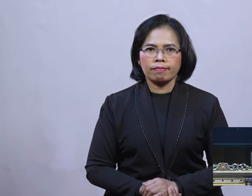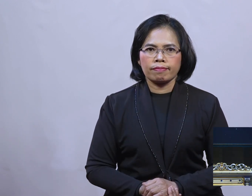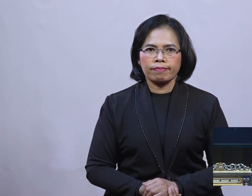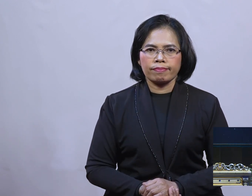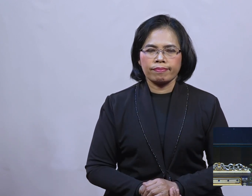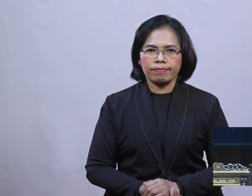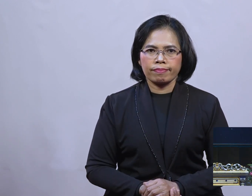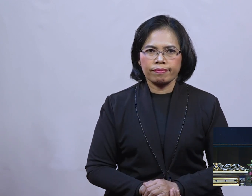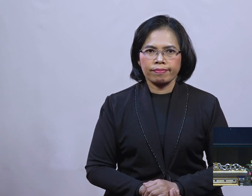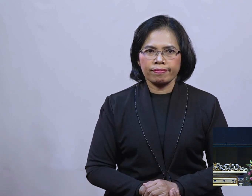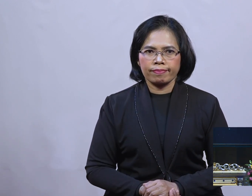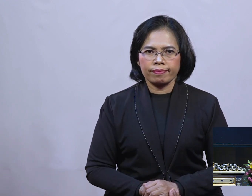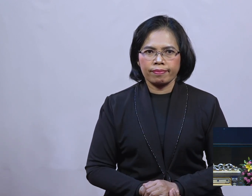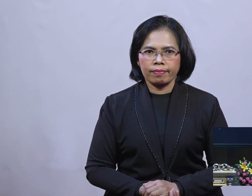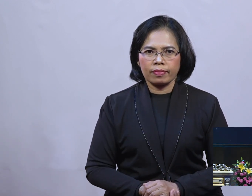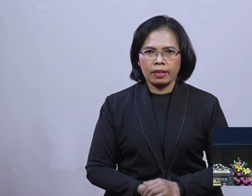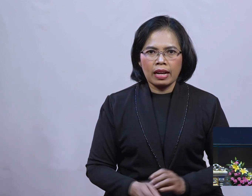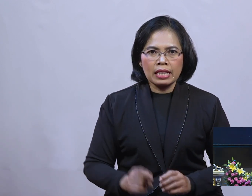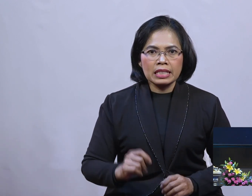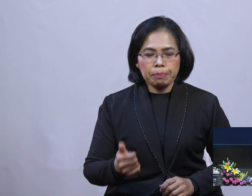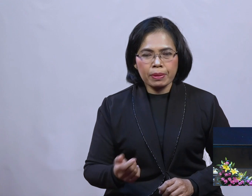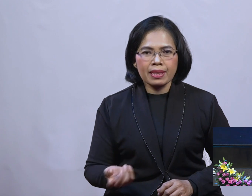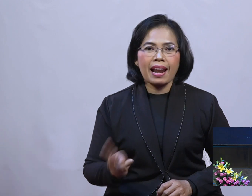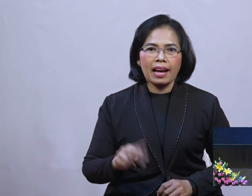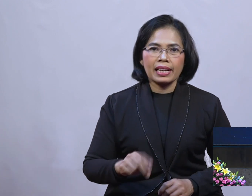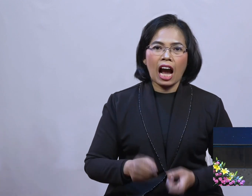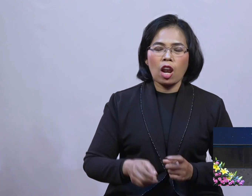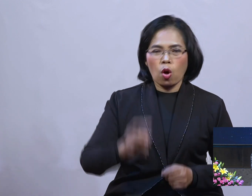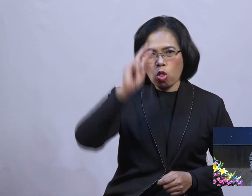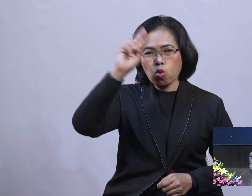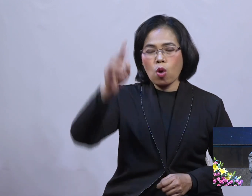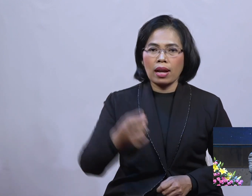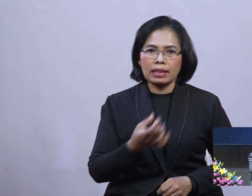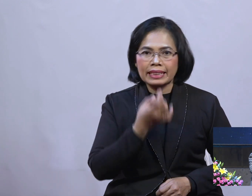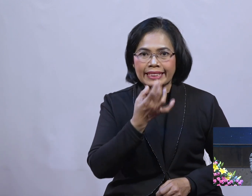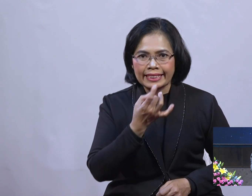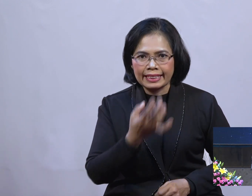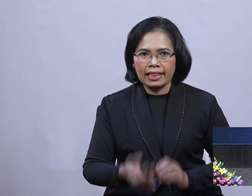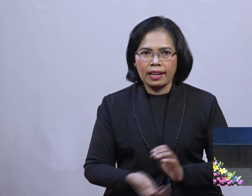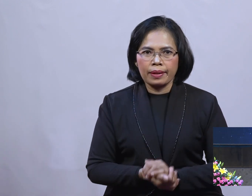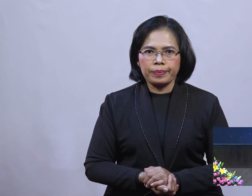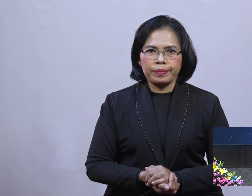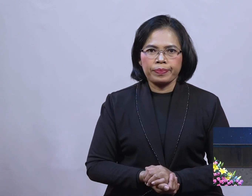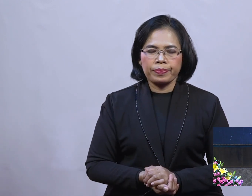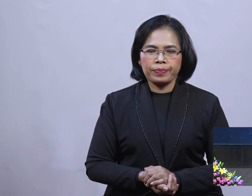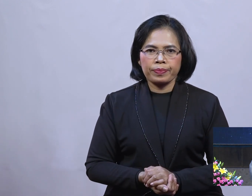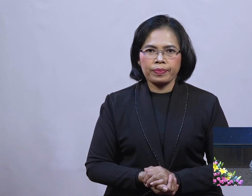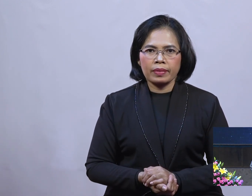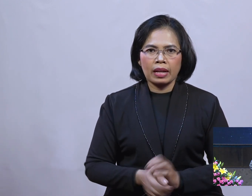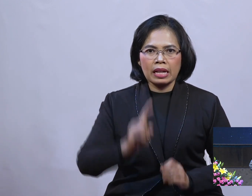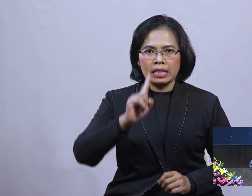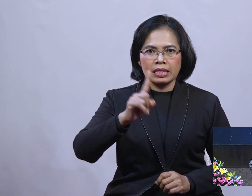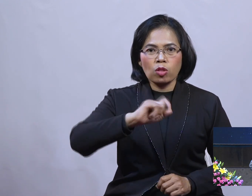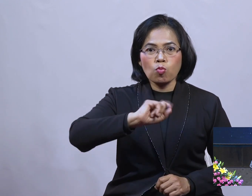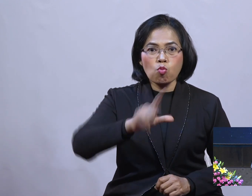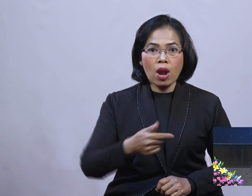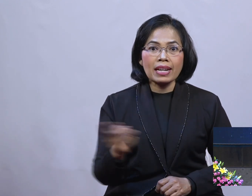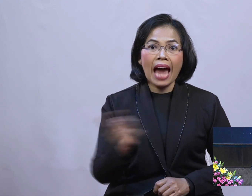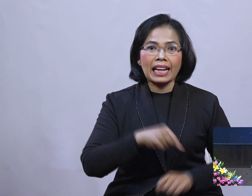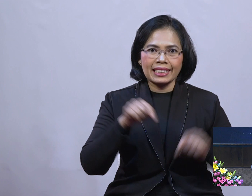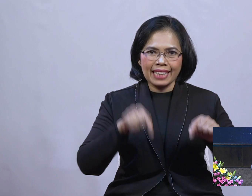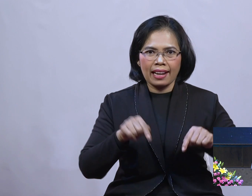Oke sebentar lagi kalau Tuhan mengizinkan Hai maka 1 bulan dari